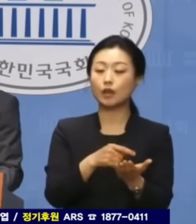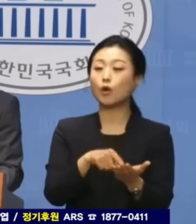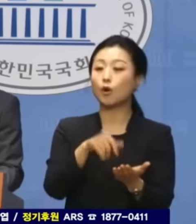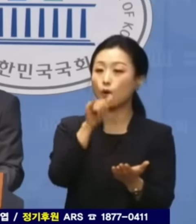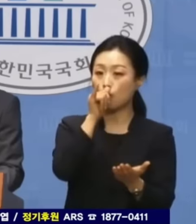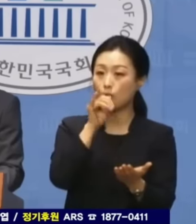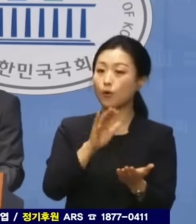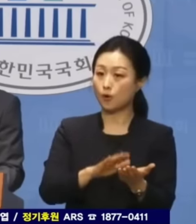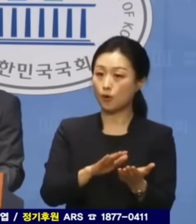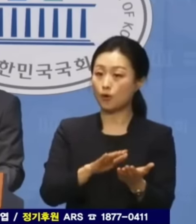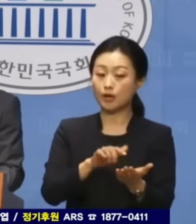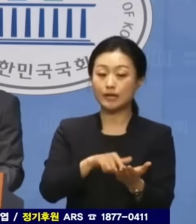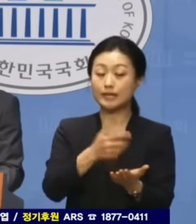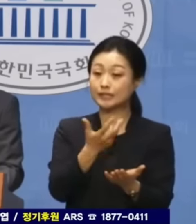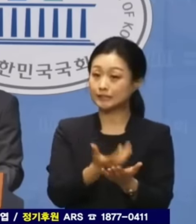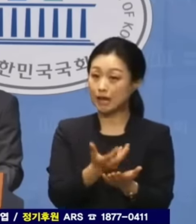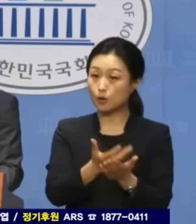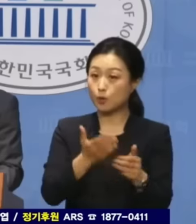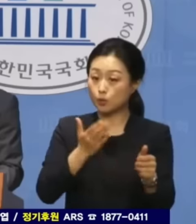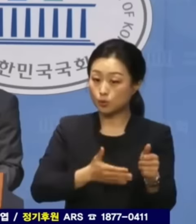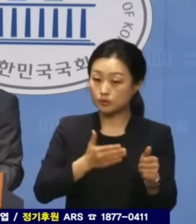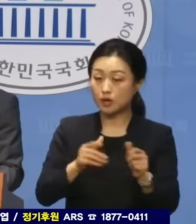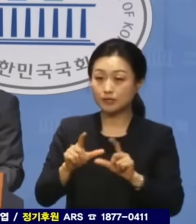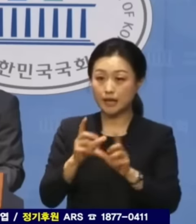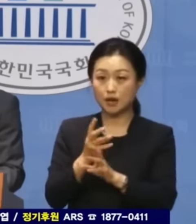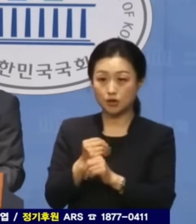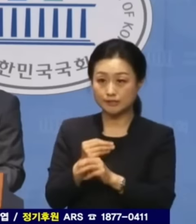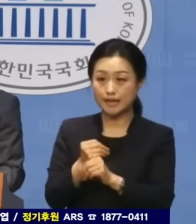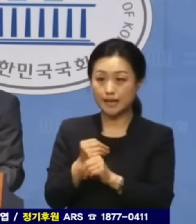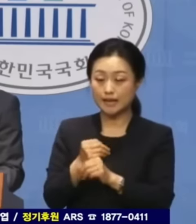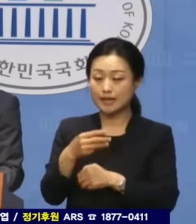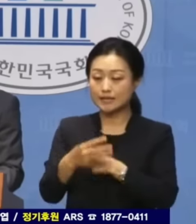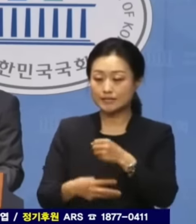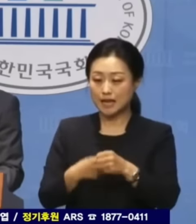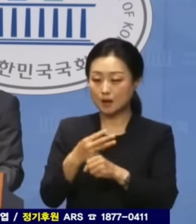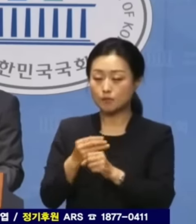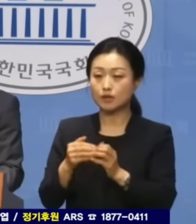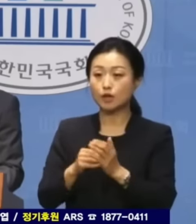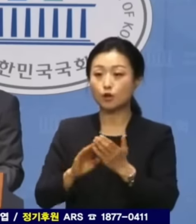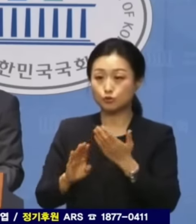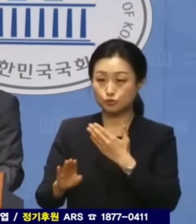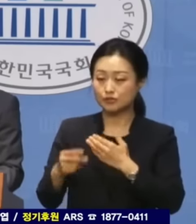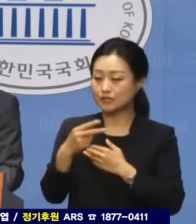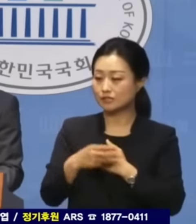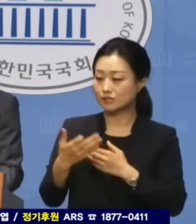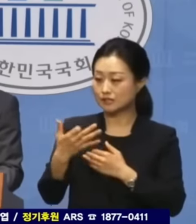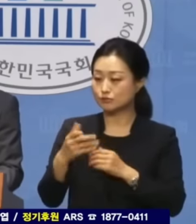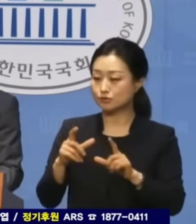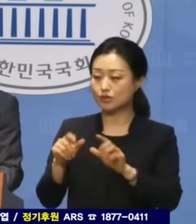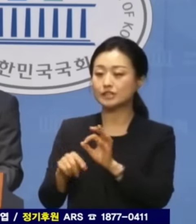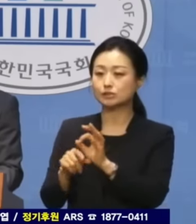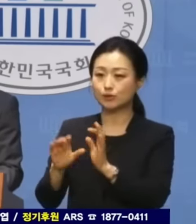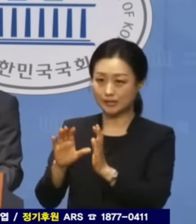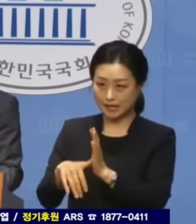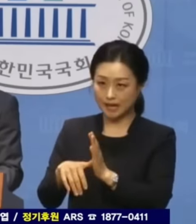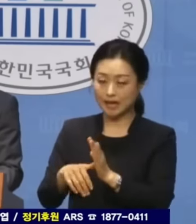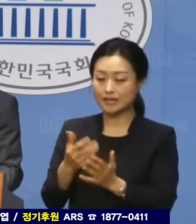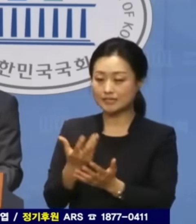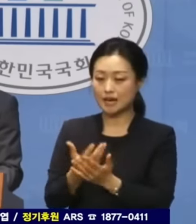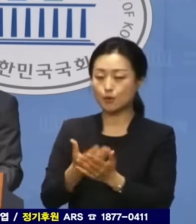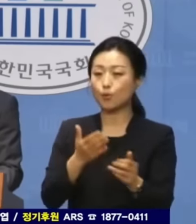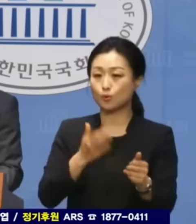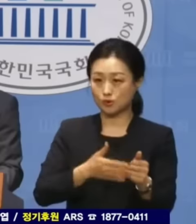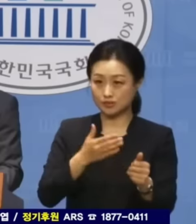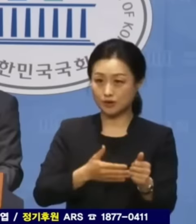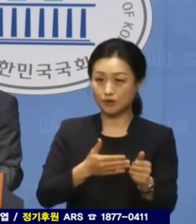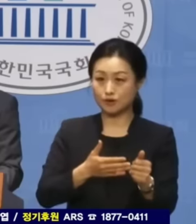있었습니다. 이 자료를 요청한 시점은 기록일로부터 3년이 지난 2019년 10월이었습니다. 위와